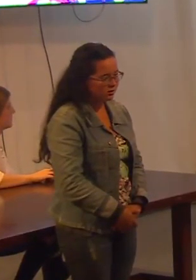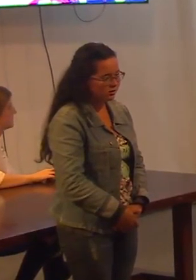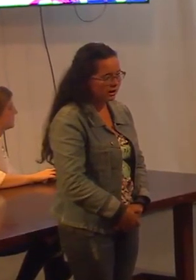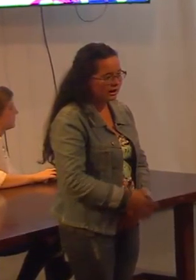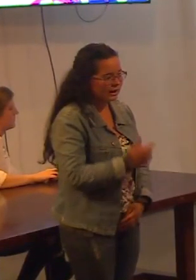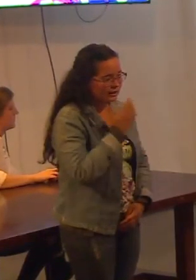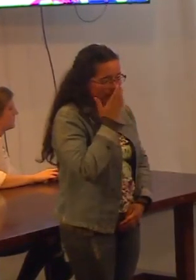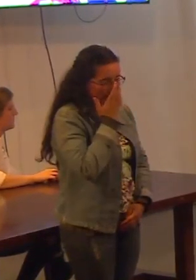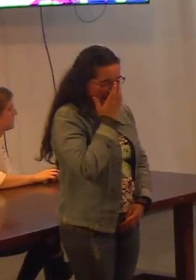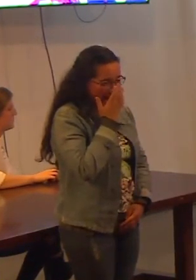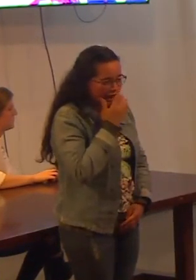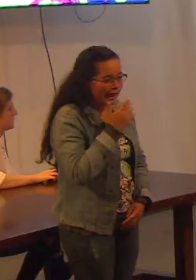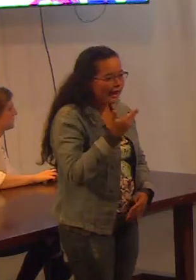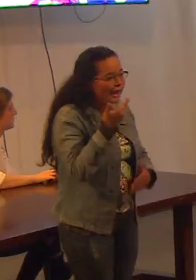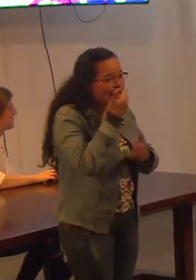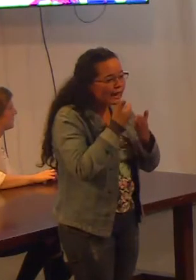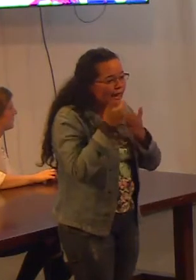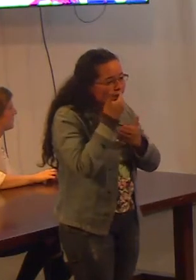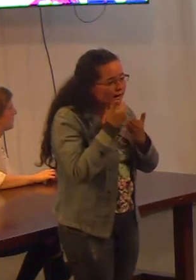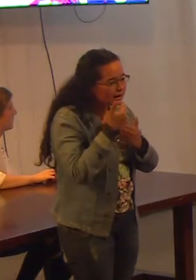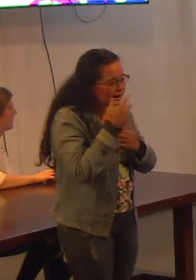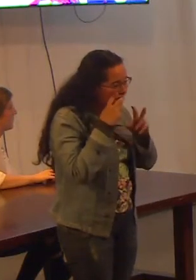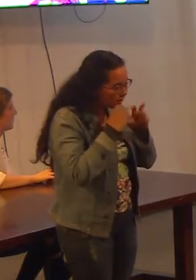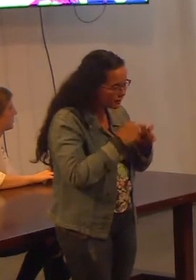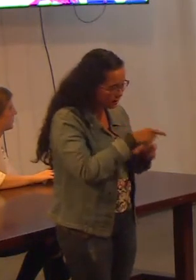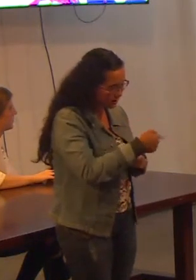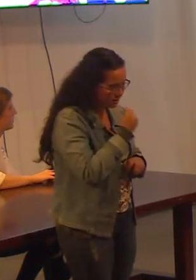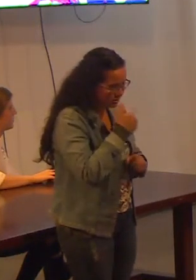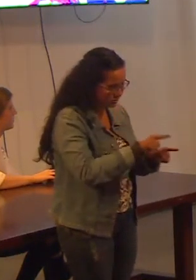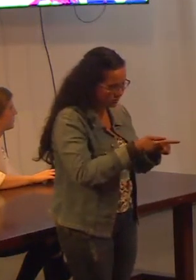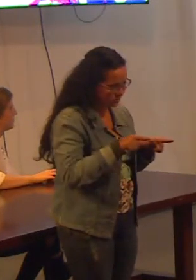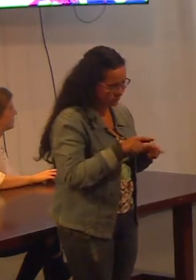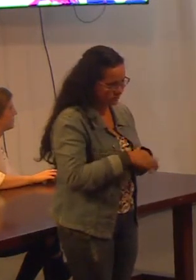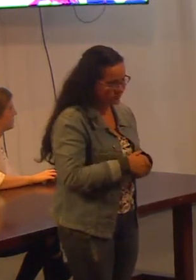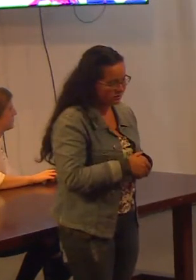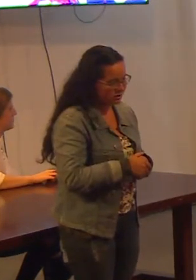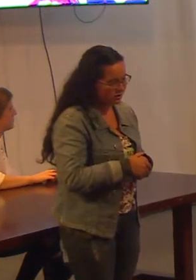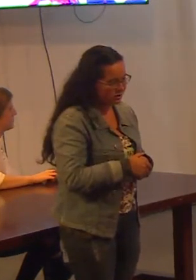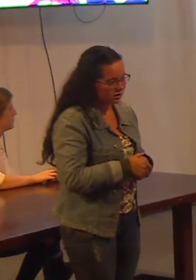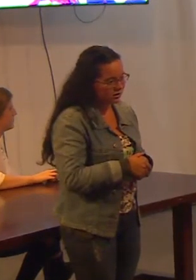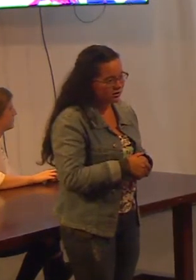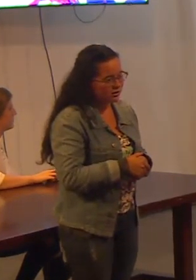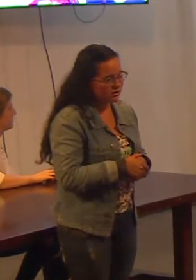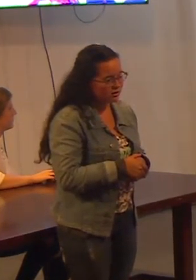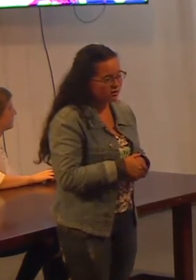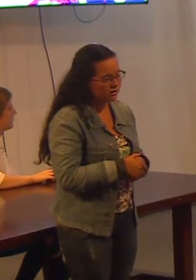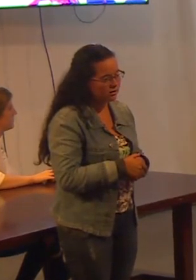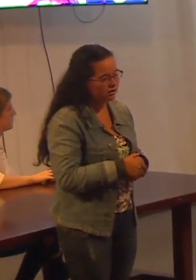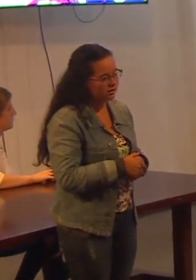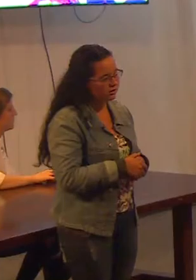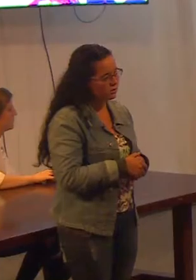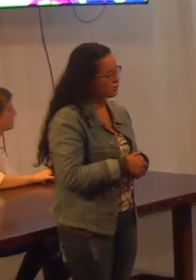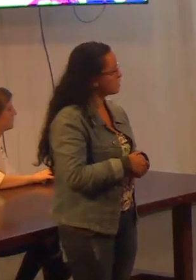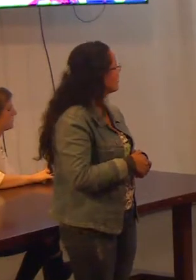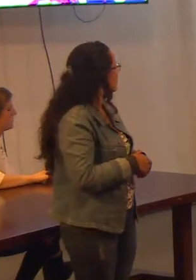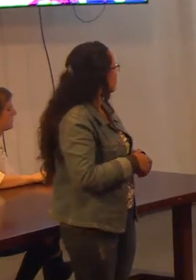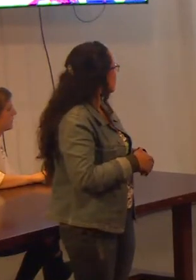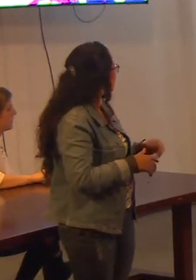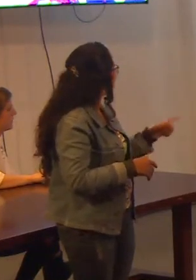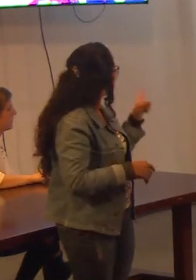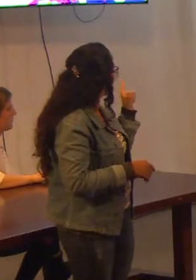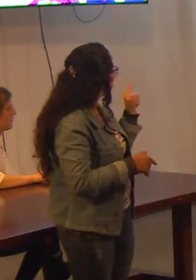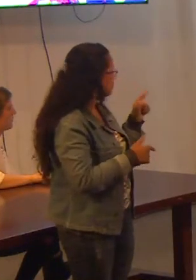se llama el análisis de la experiencia. Este punto toma dos aspectos fundamentales. Voy a empezar a explicarles el